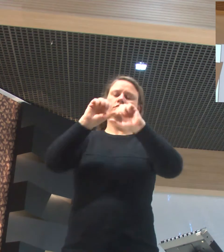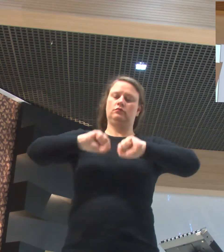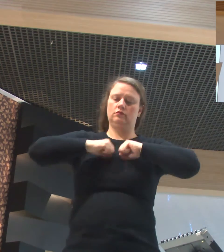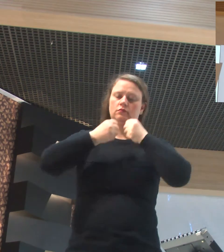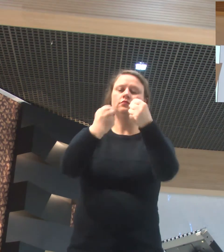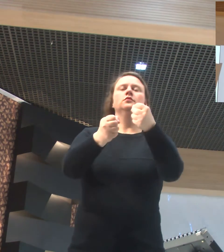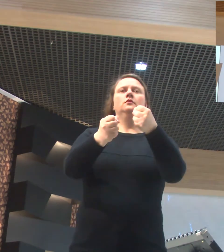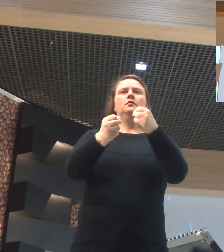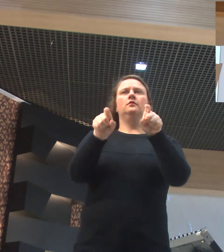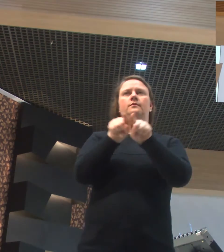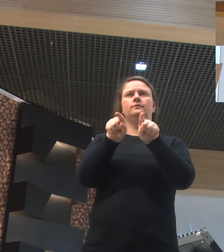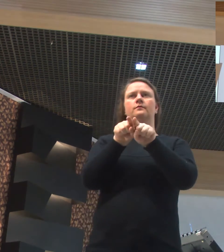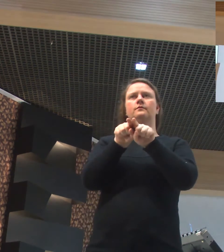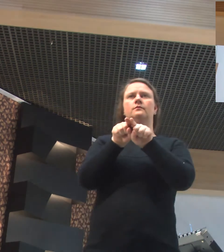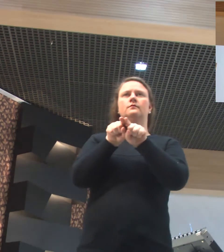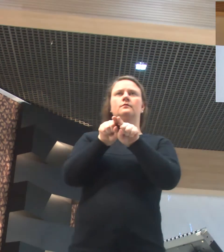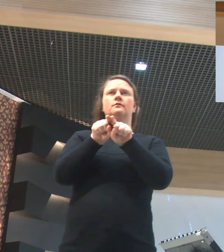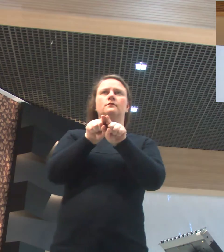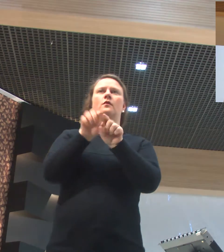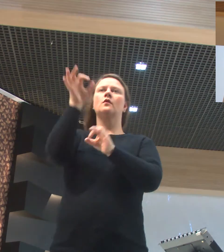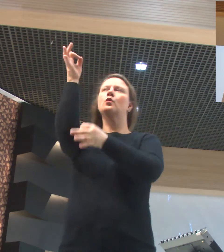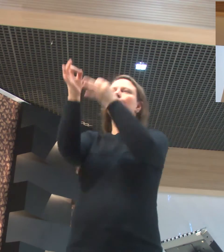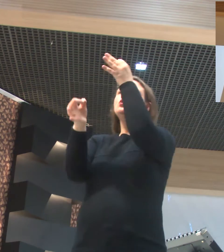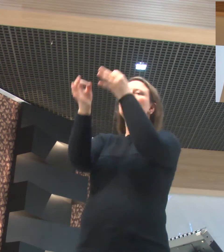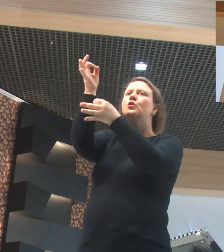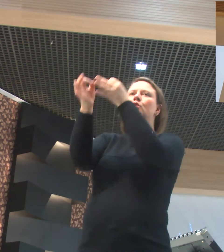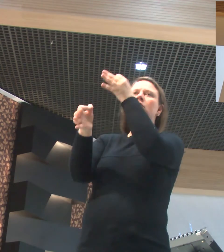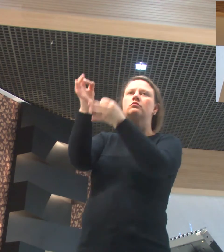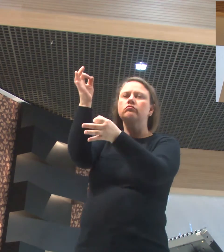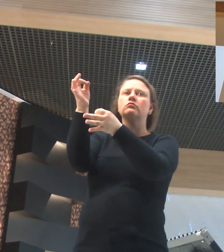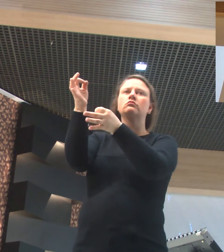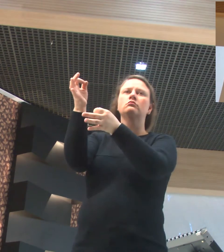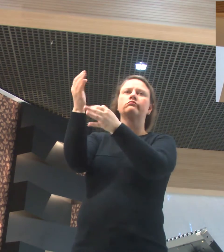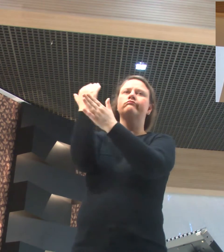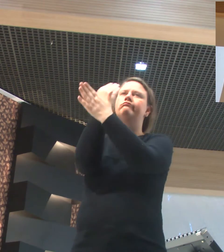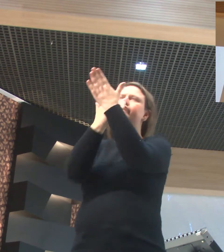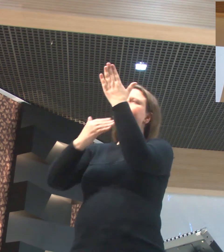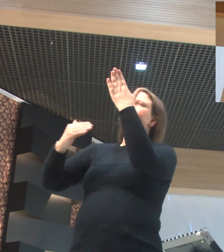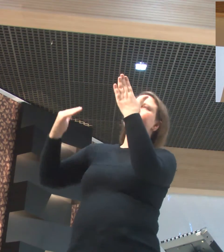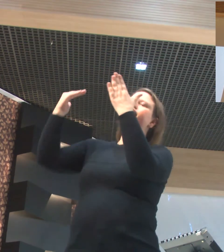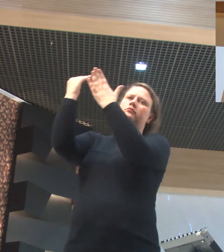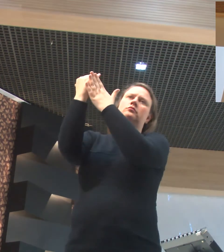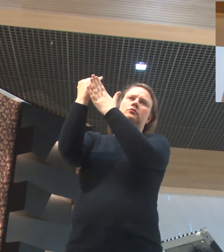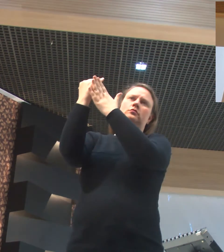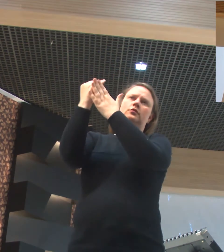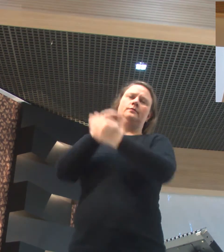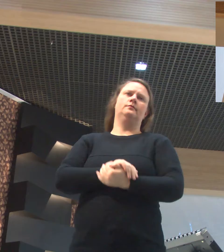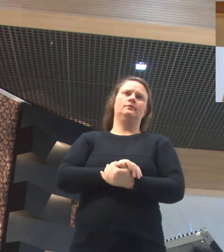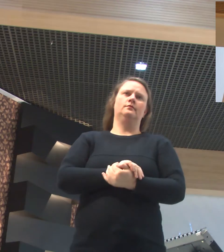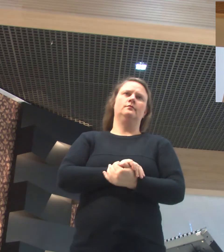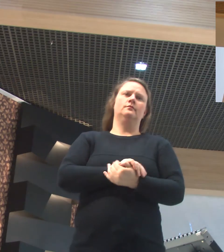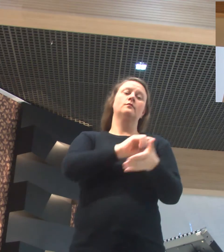edificação. Vamos falar aqui sobre justiça, justiça muito superior. Vamos ler